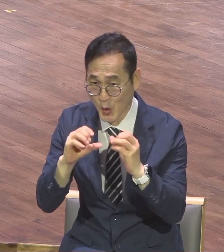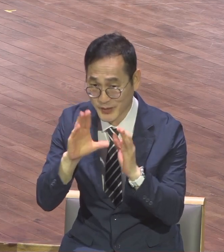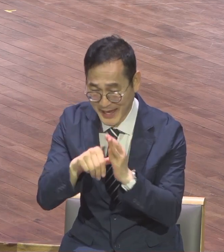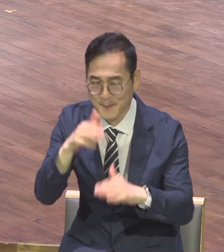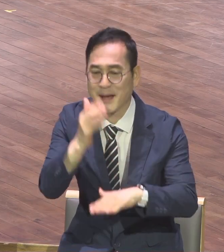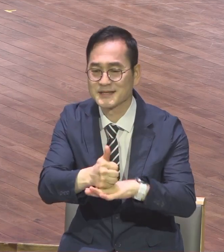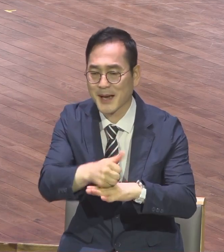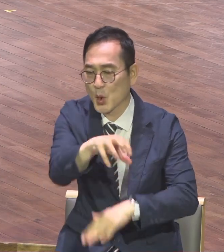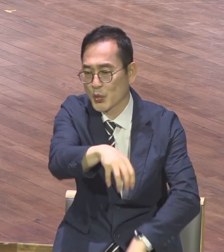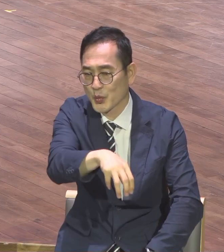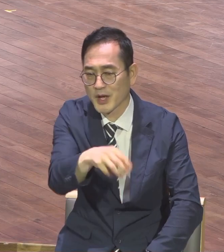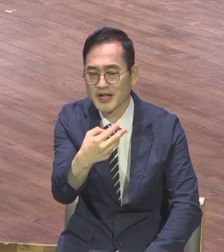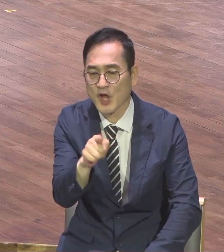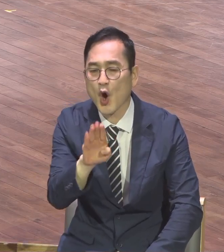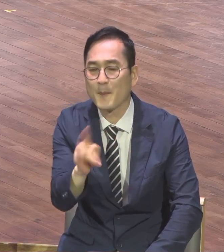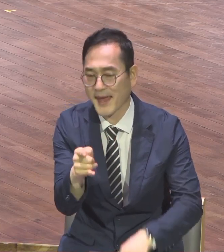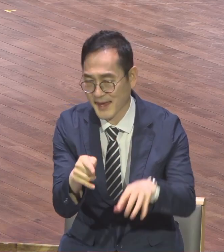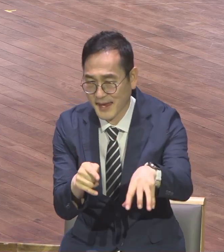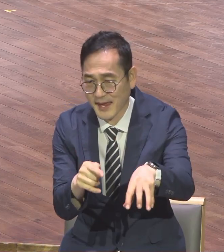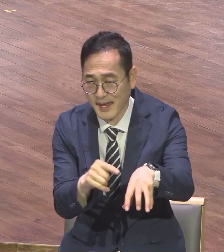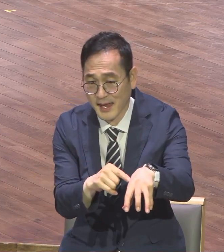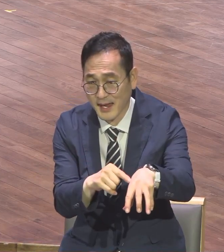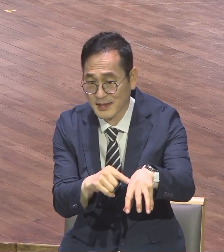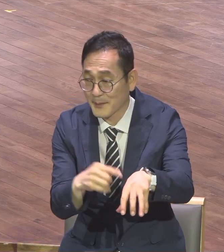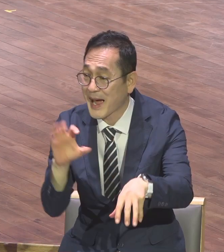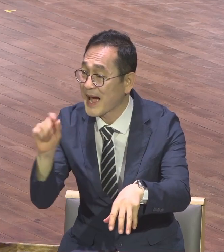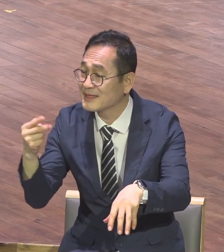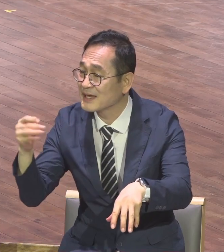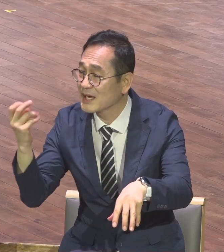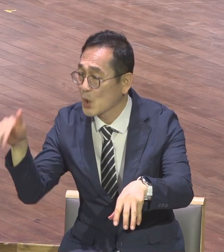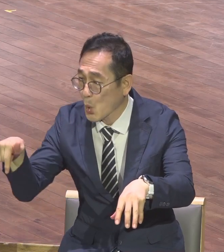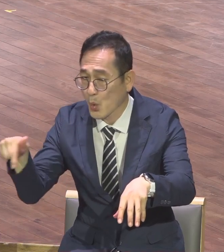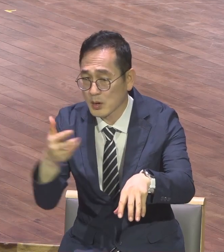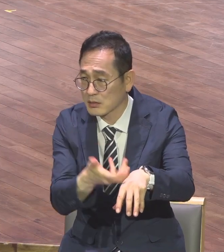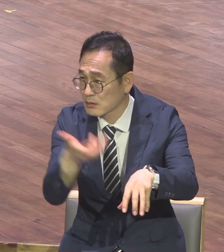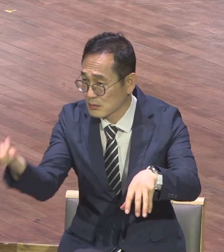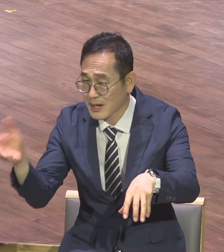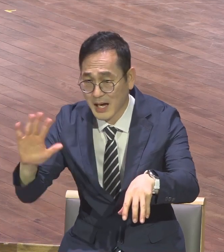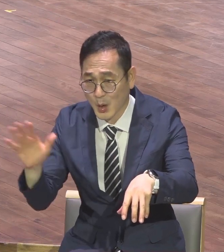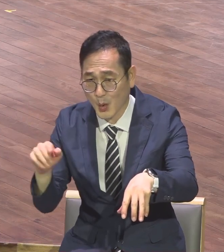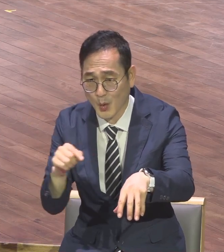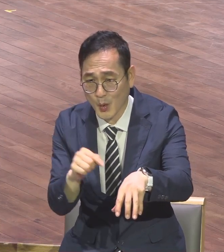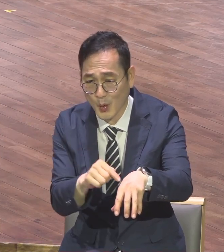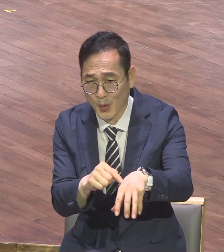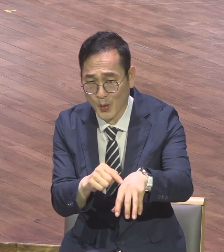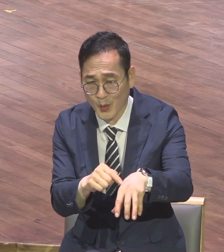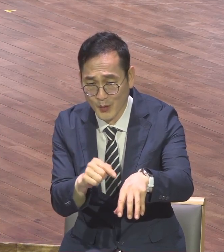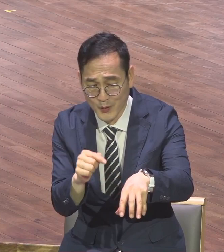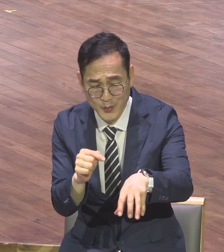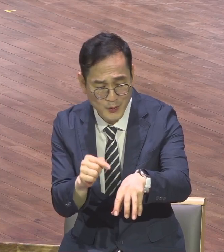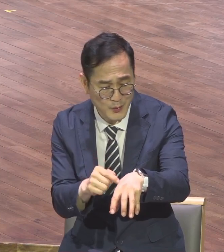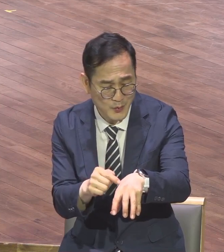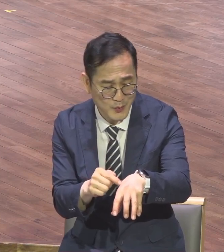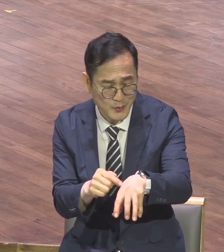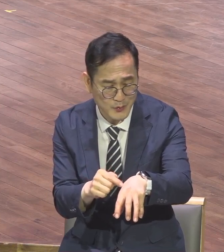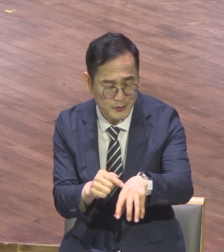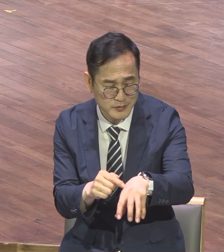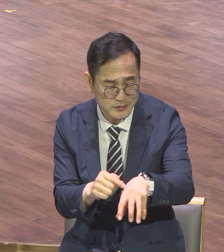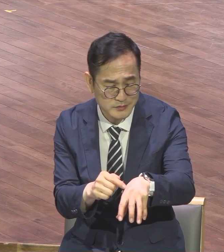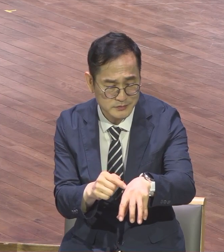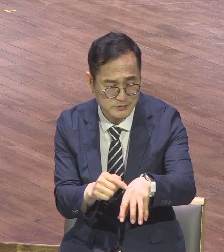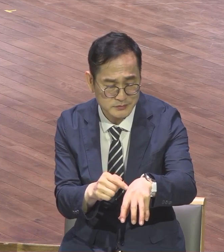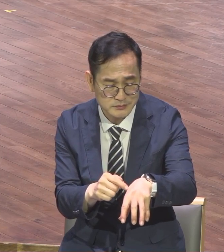그런데 더베에서 바로 안디옥으로 돌아가지 않고 자신이 전도했던 지역으로 다시 찾아가서 세운